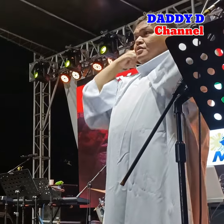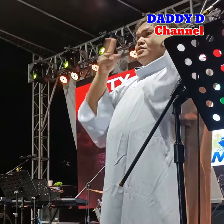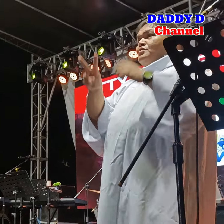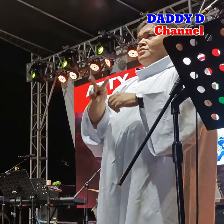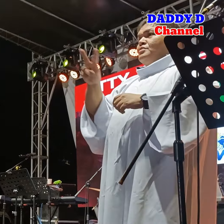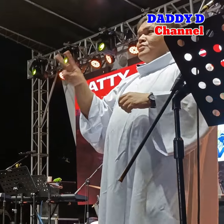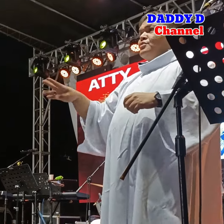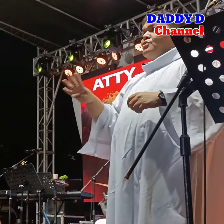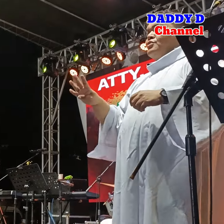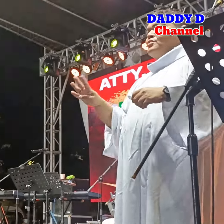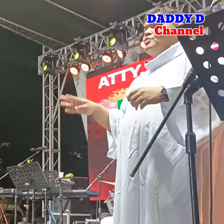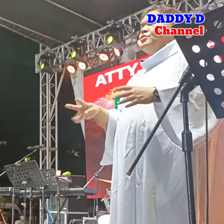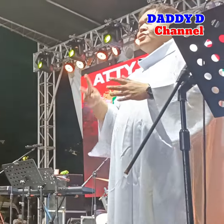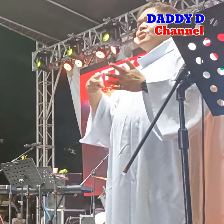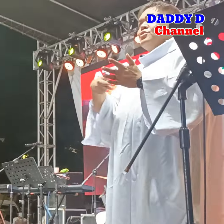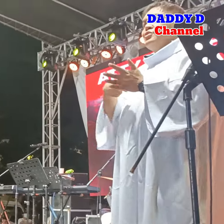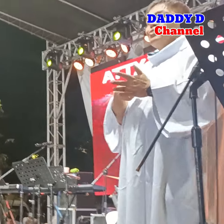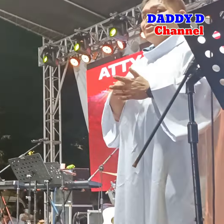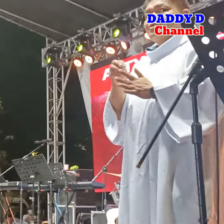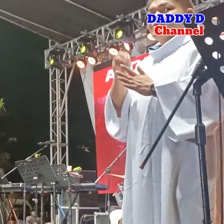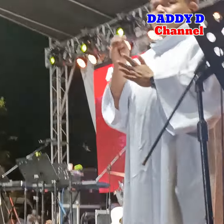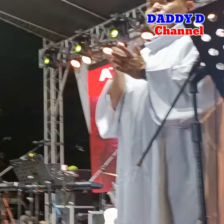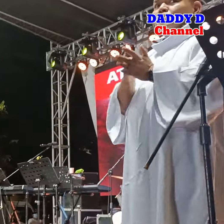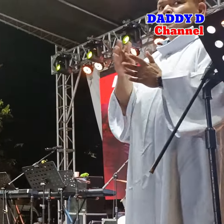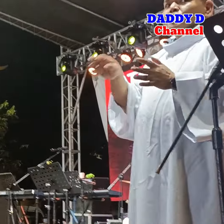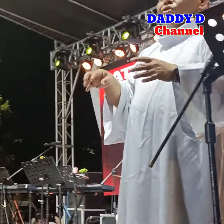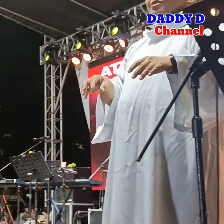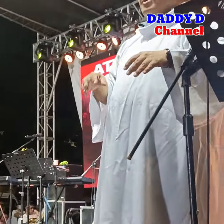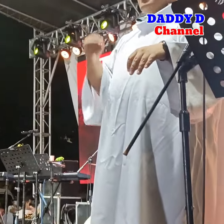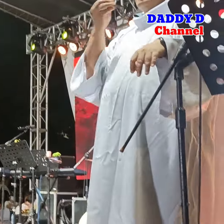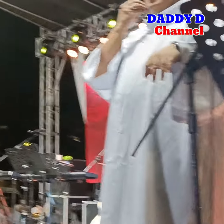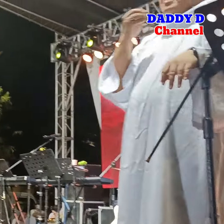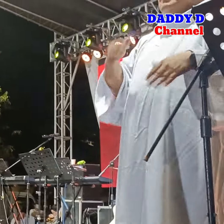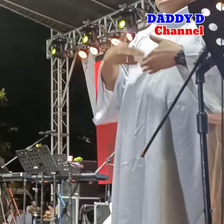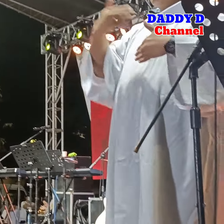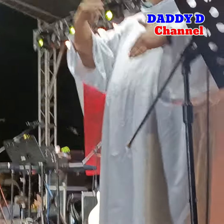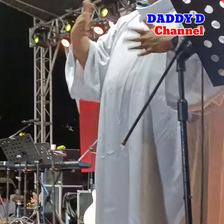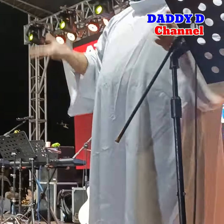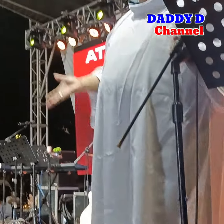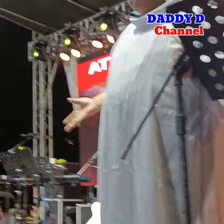2024. 2 million ang utang na housing units natin. Naglabas ba?